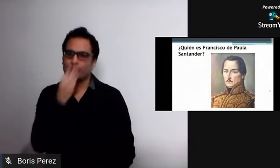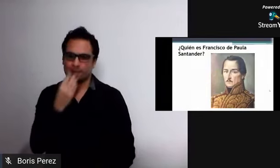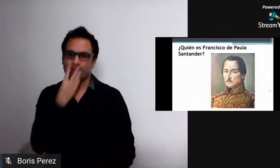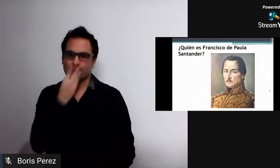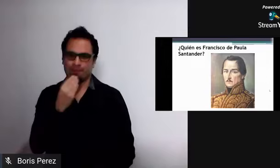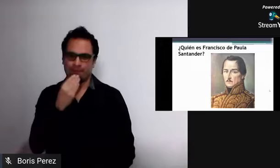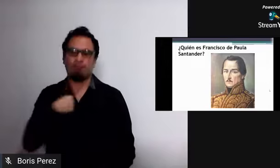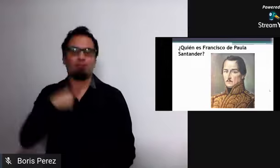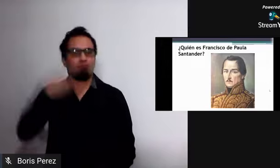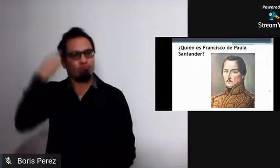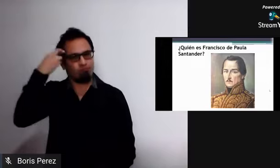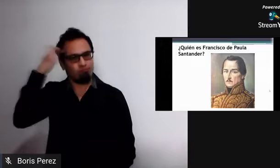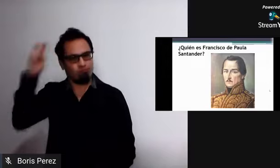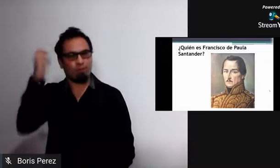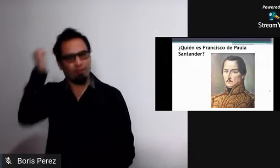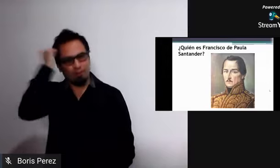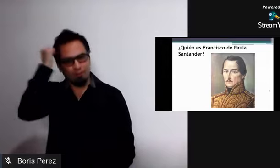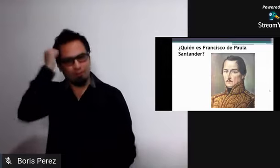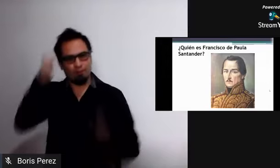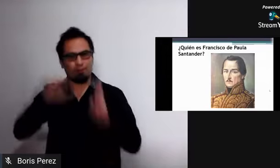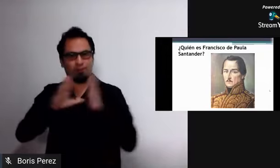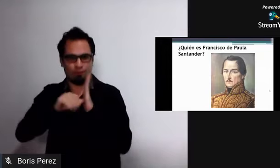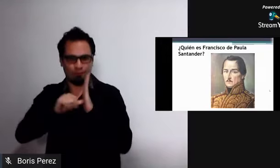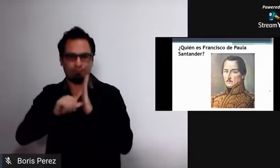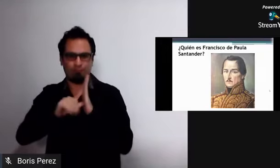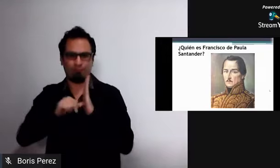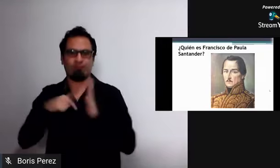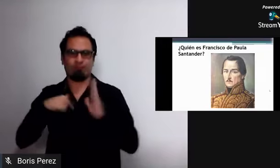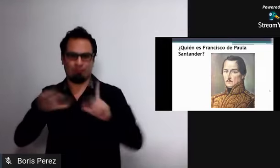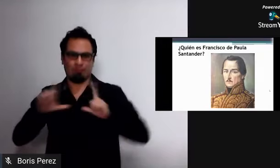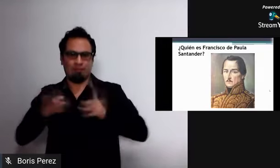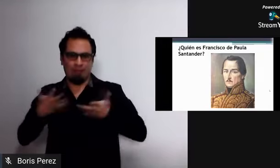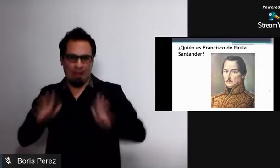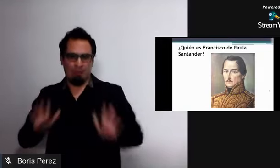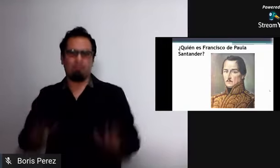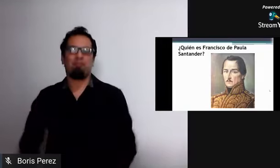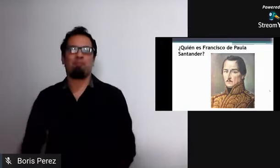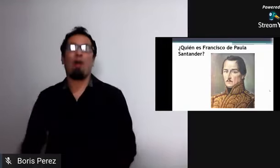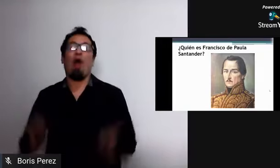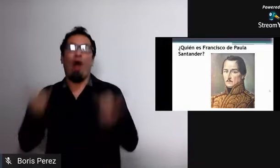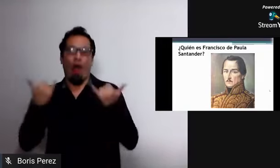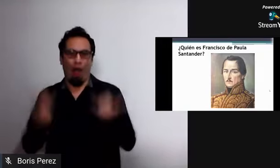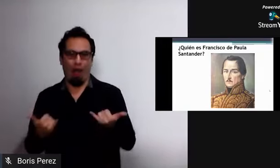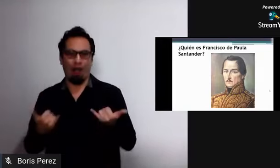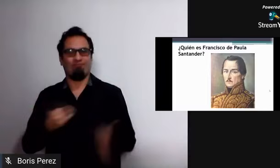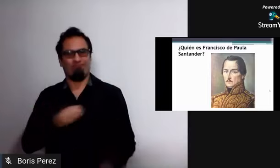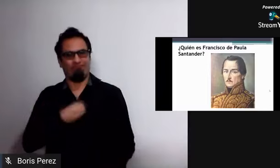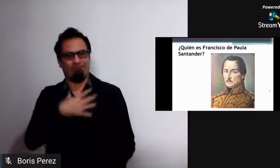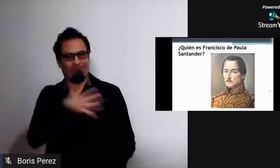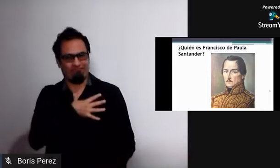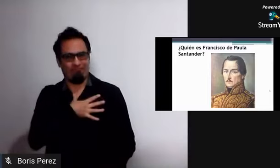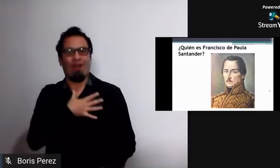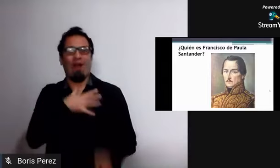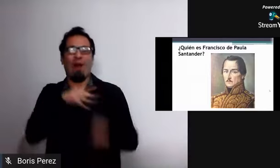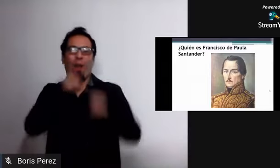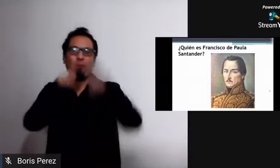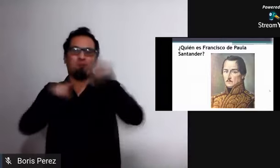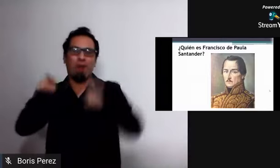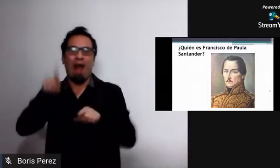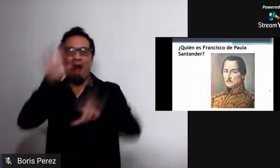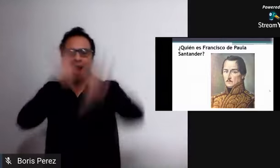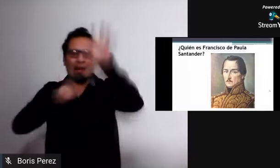Pérez. Esta es mi seña y yo soy licenciado en Ciencias Sociales